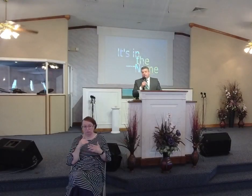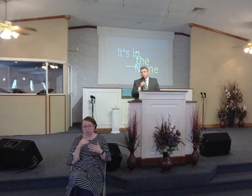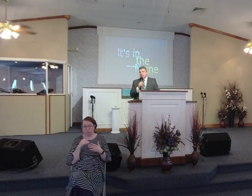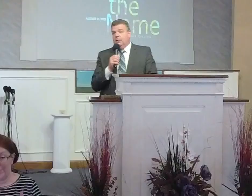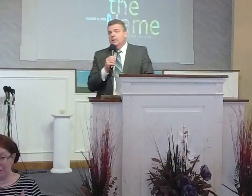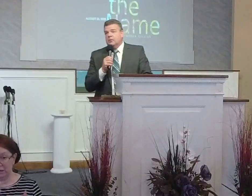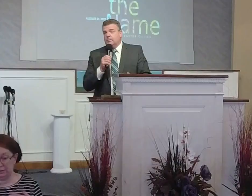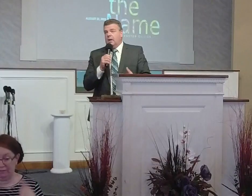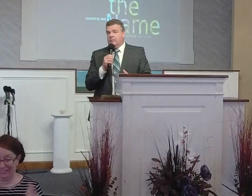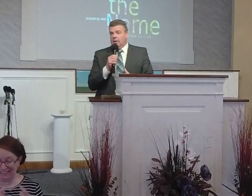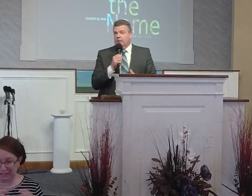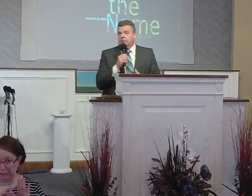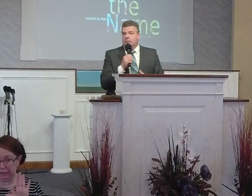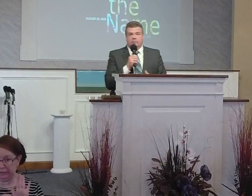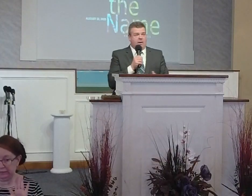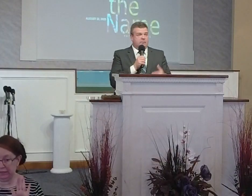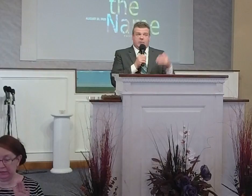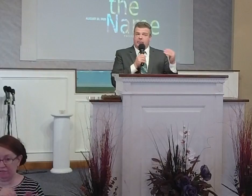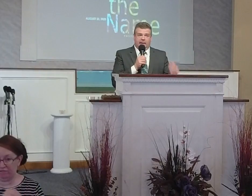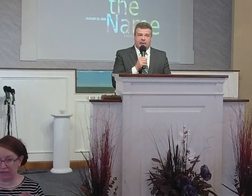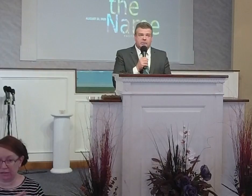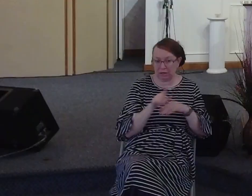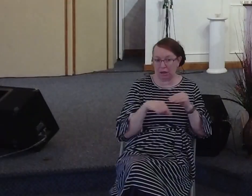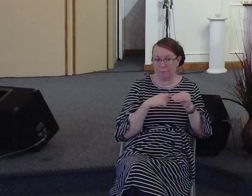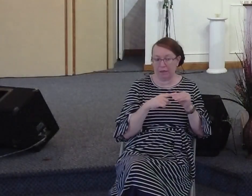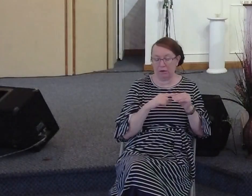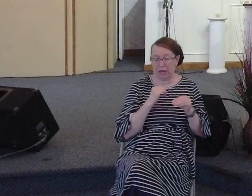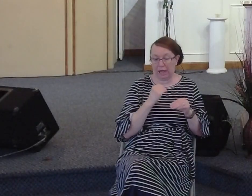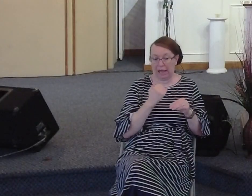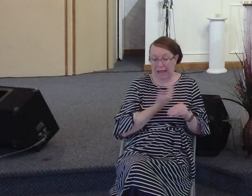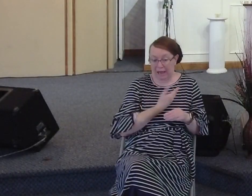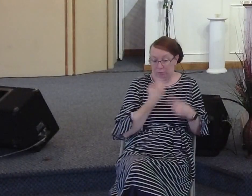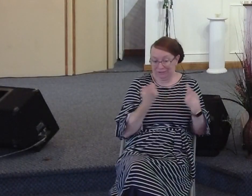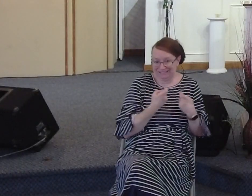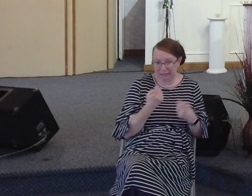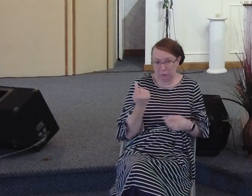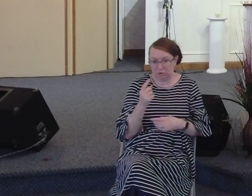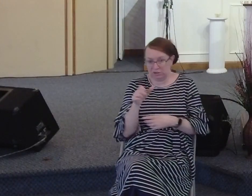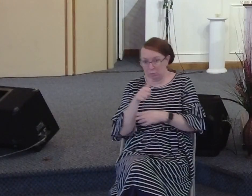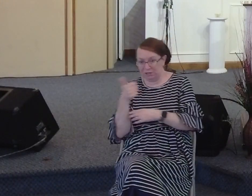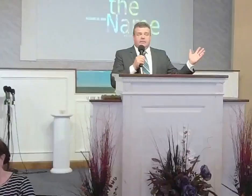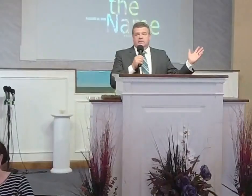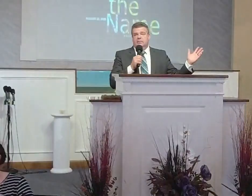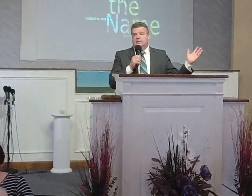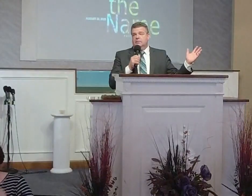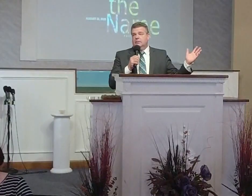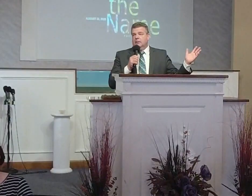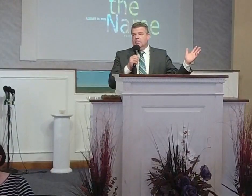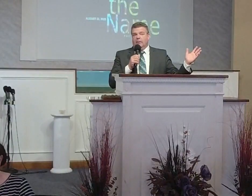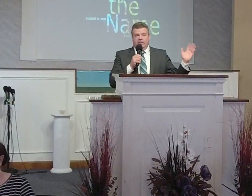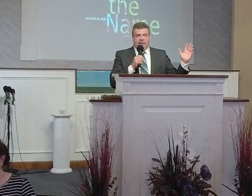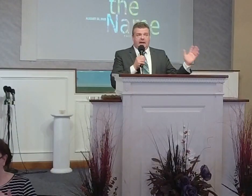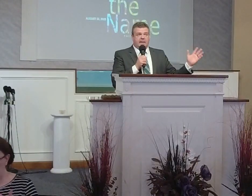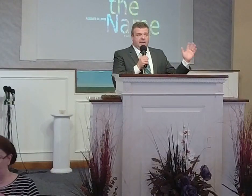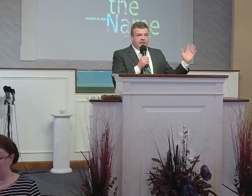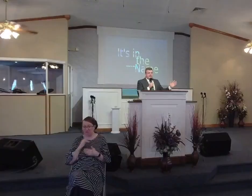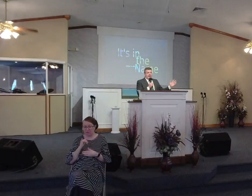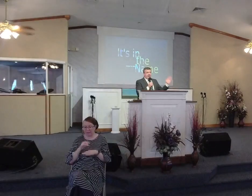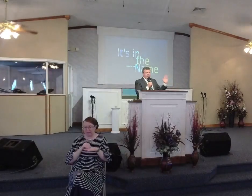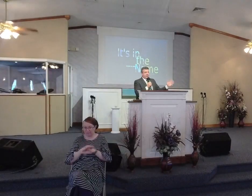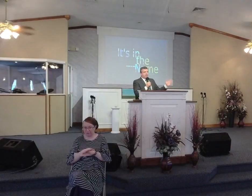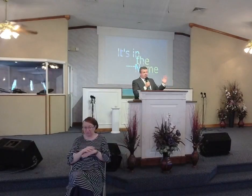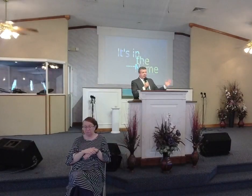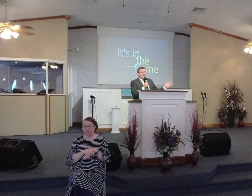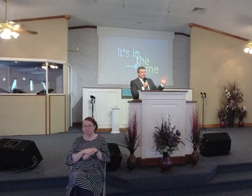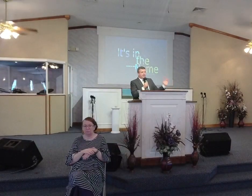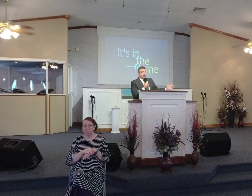todo el desastre negativo por el pecado, algunas veces de nosotros, algunas veces por alguien más. Nosotros todos hemos sentido este efecto,